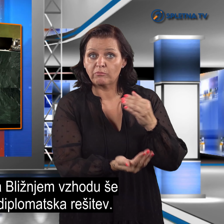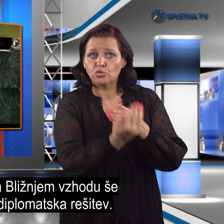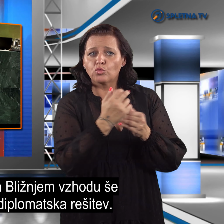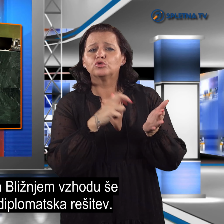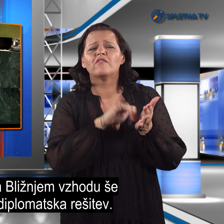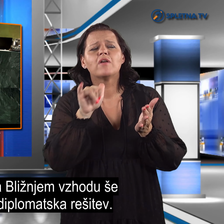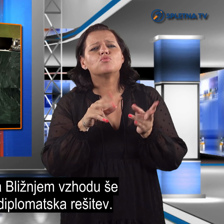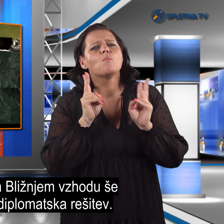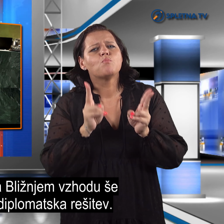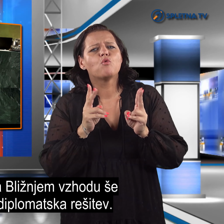diplomatska rešitev.